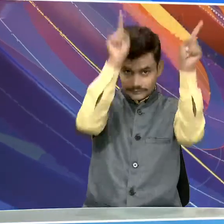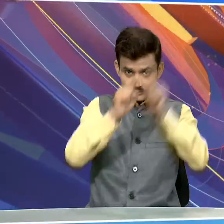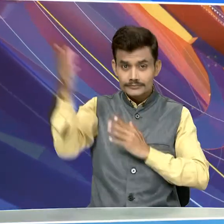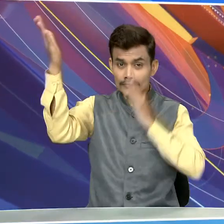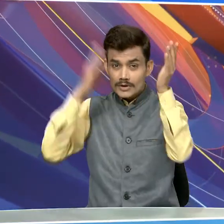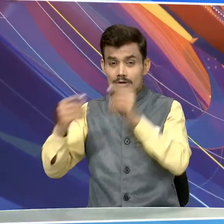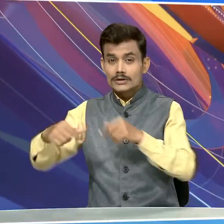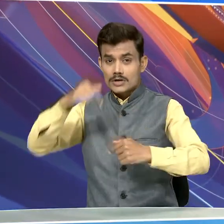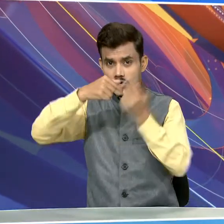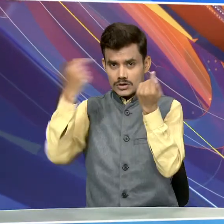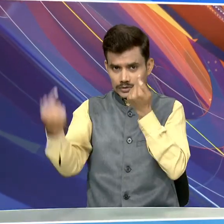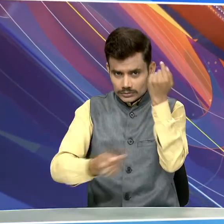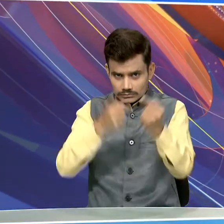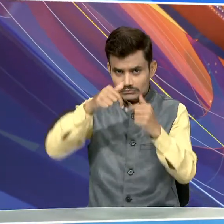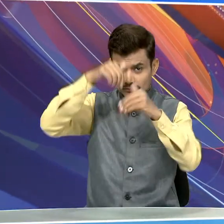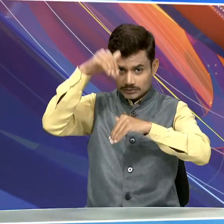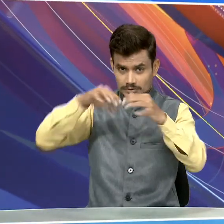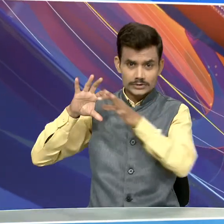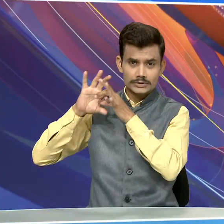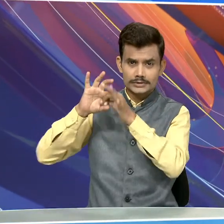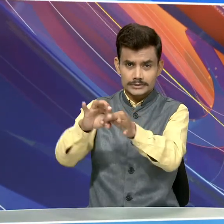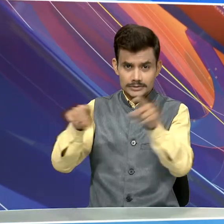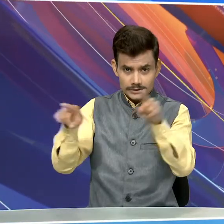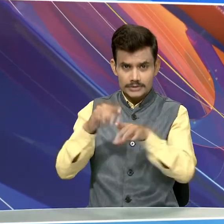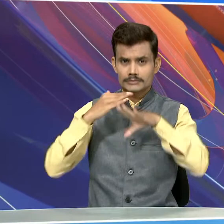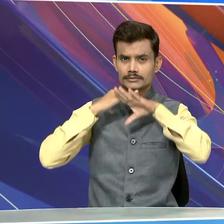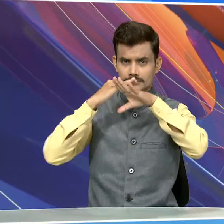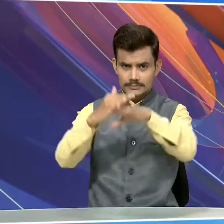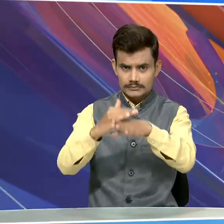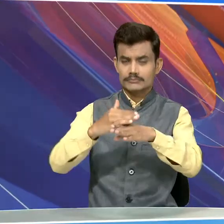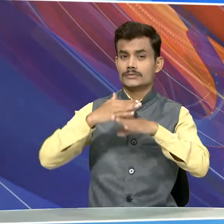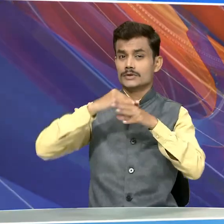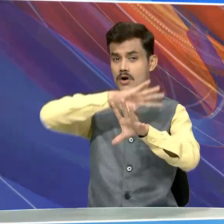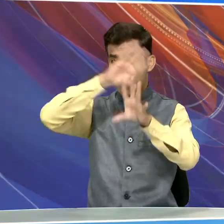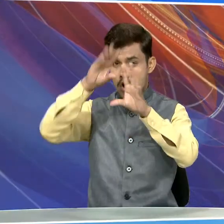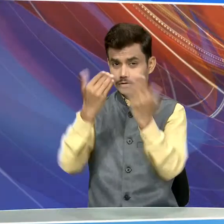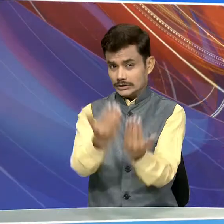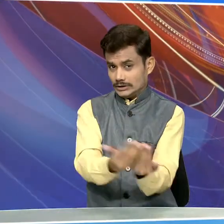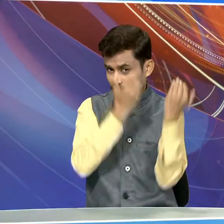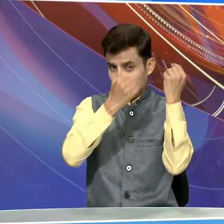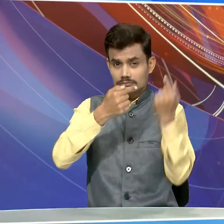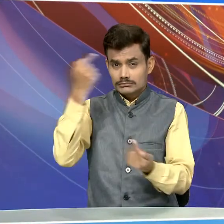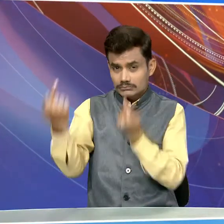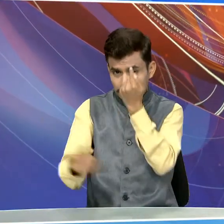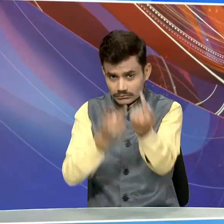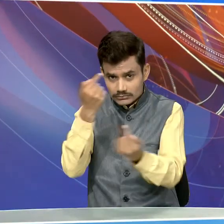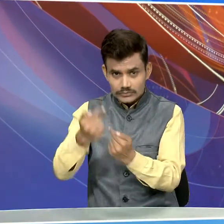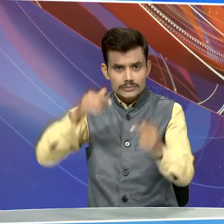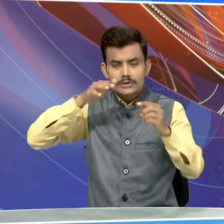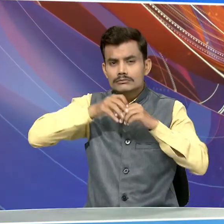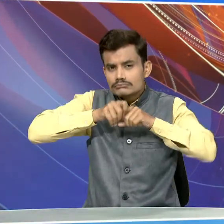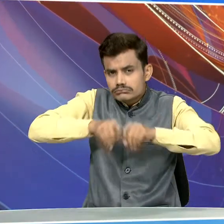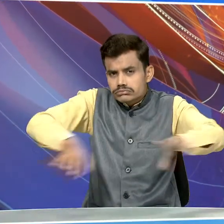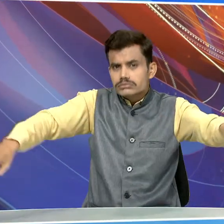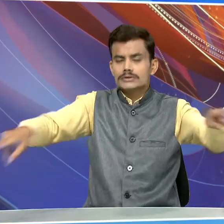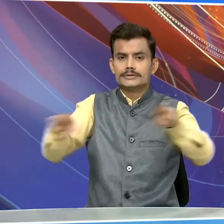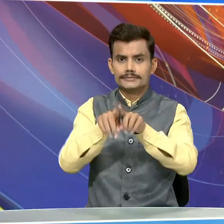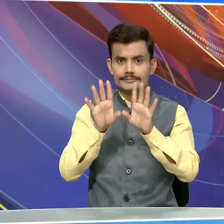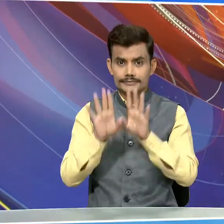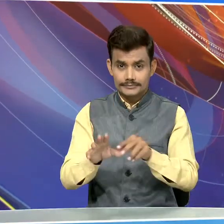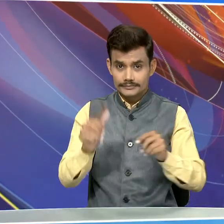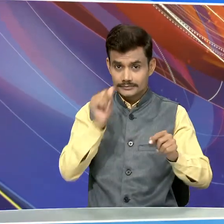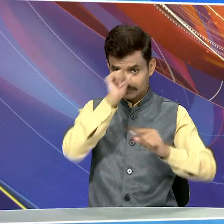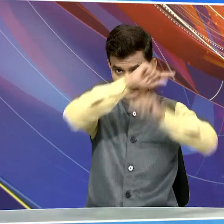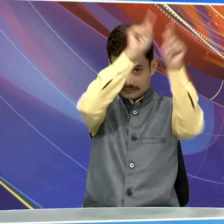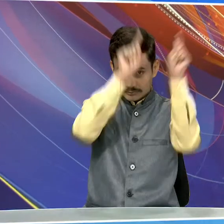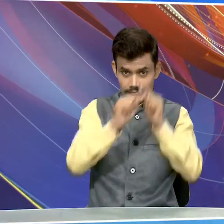मजबूत और बहुआयामी संबंध है जो रक्षा और सुरक्षा सहित कई रणनीतिक क्षेत्रों तक विस्तृत हैं। दोनों